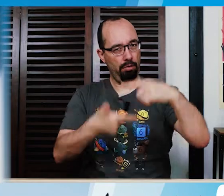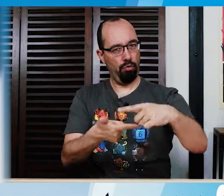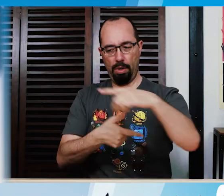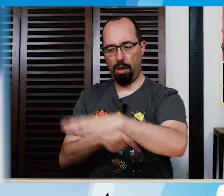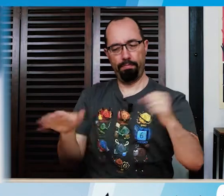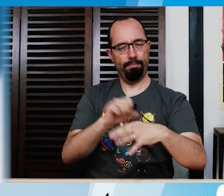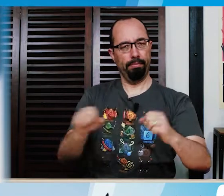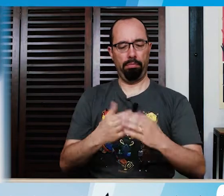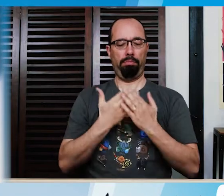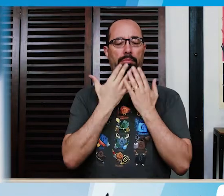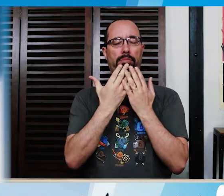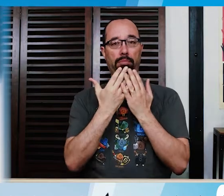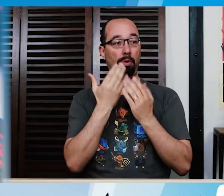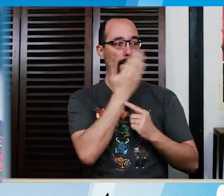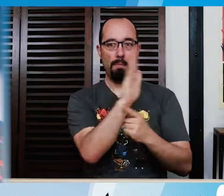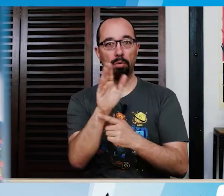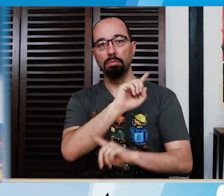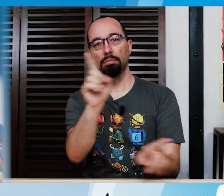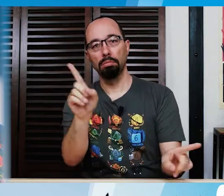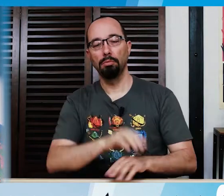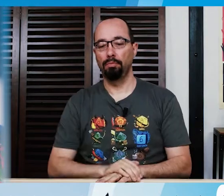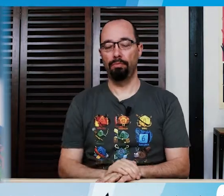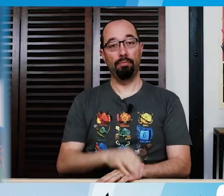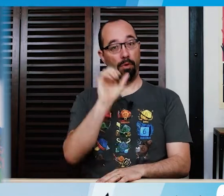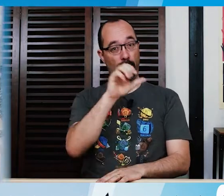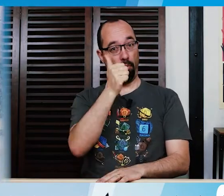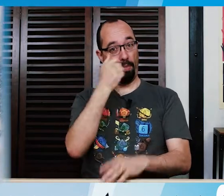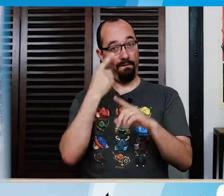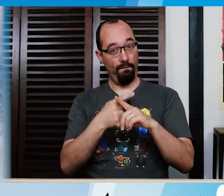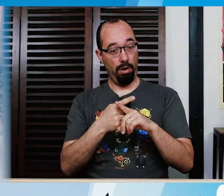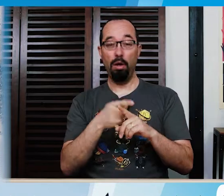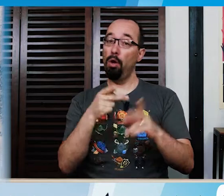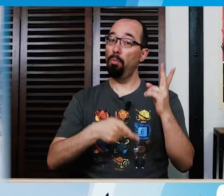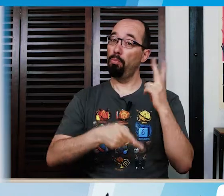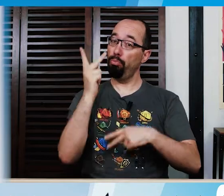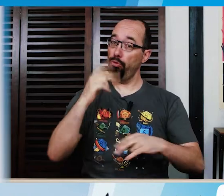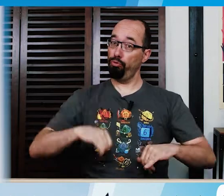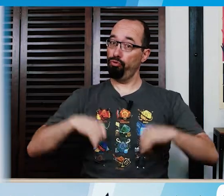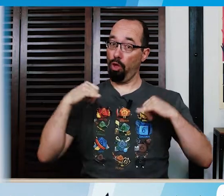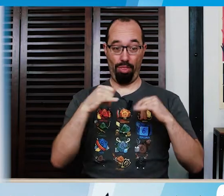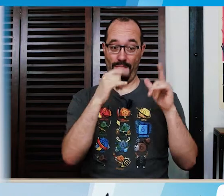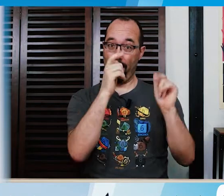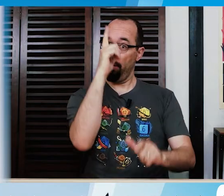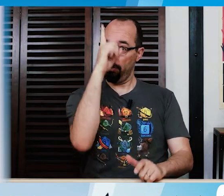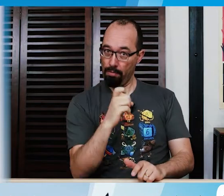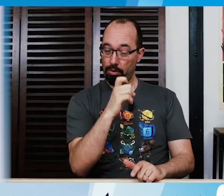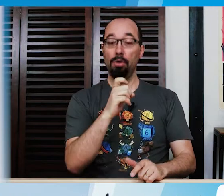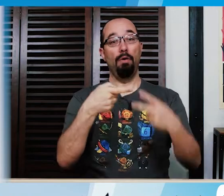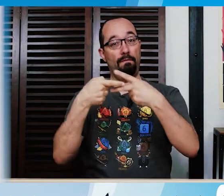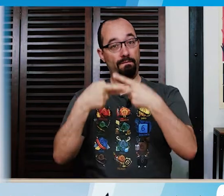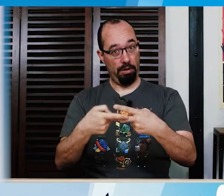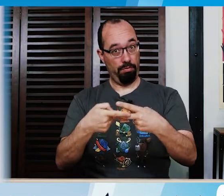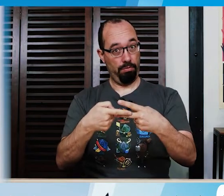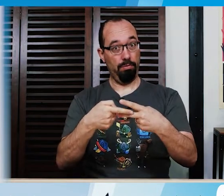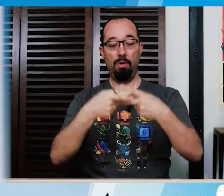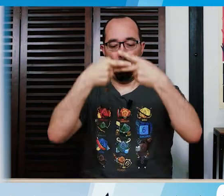5 tuiles qu'il prend dans sa main sans les montrer à ses adversaires. Pour la première manche, le plus jeune fermier commence en plaçant la flèche